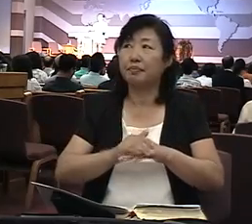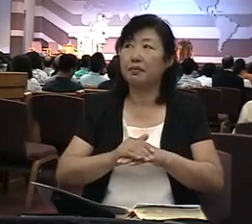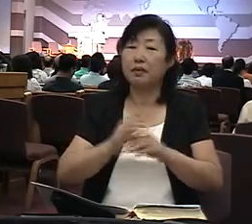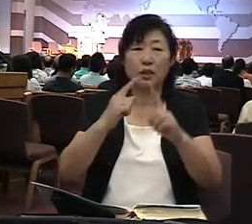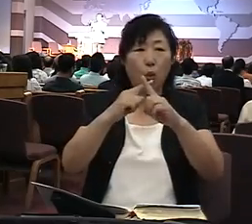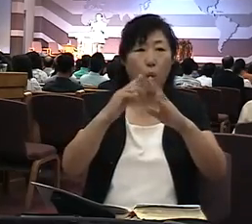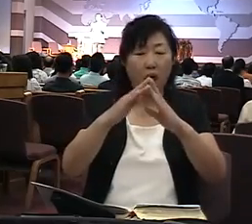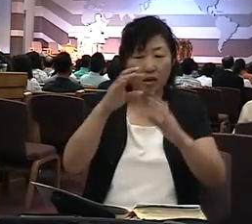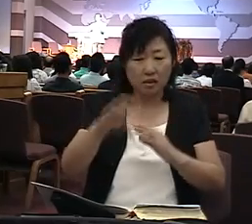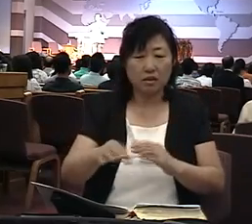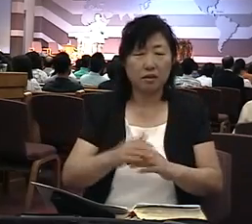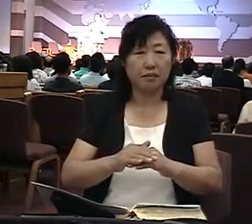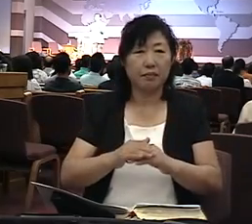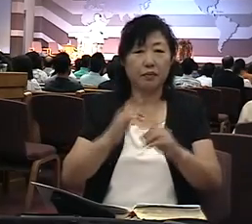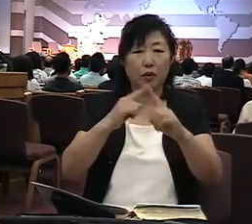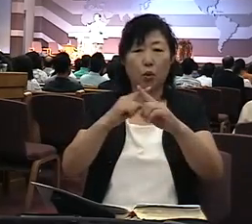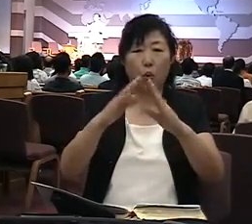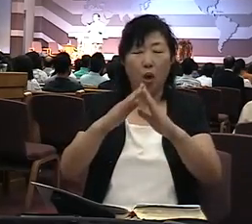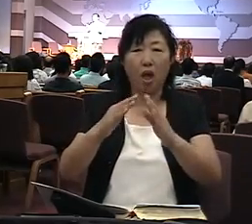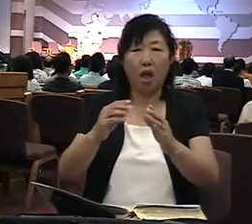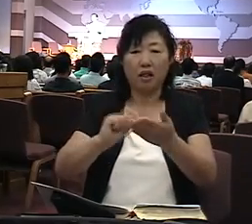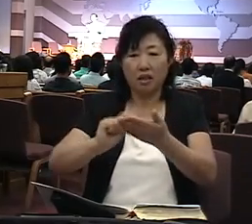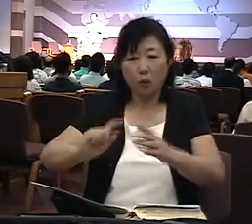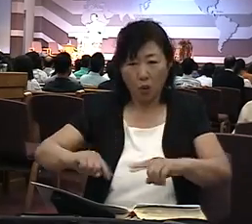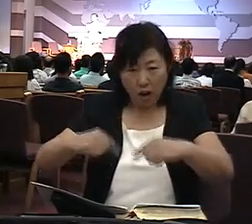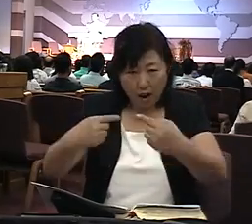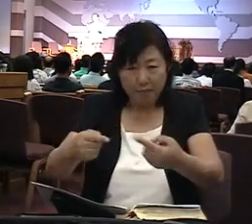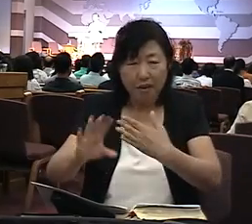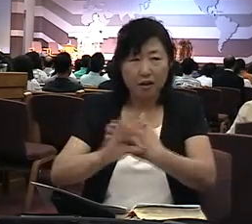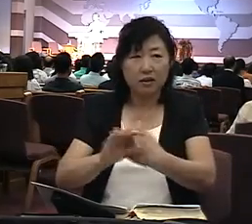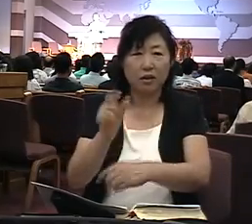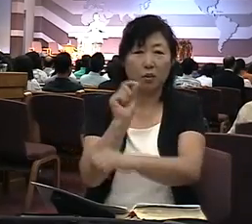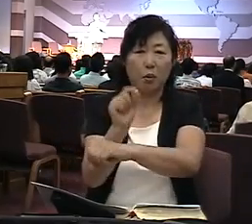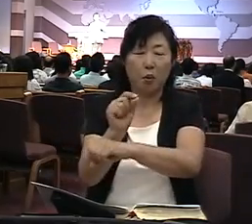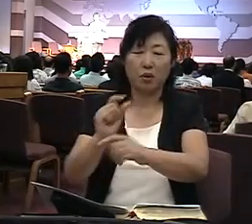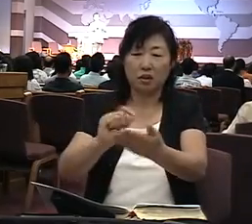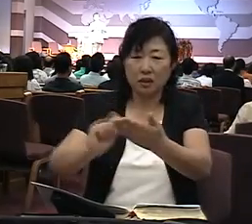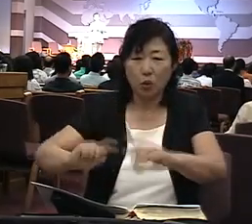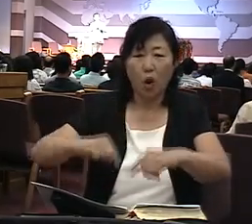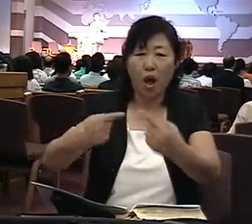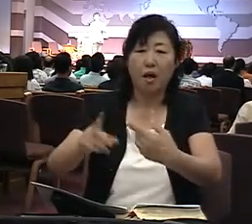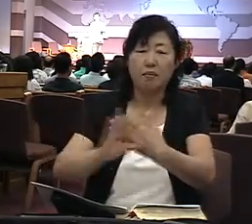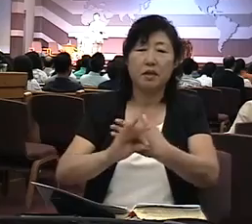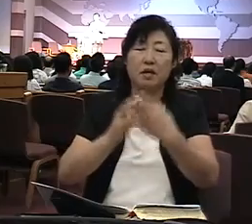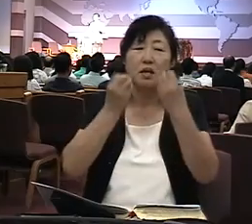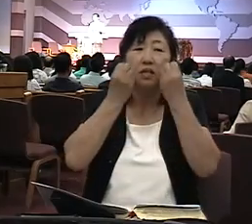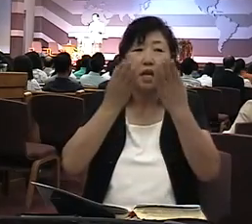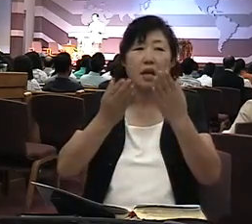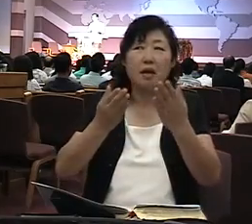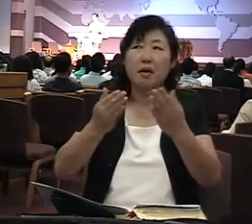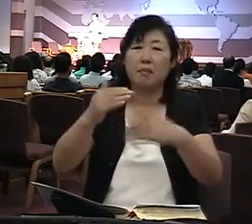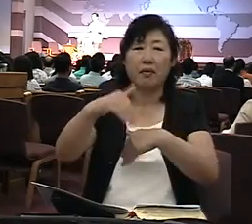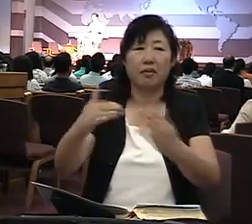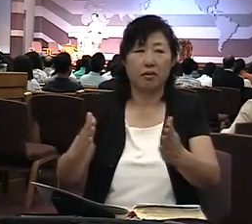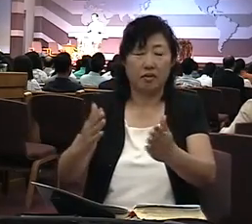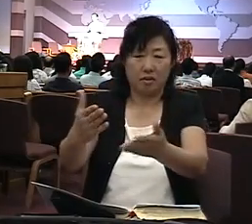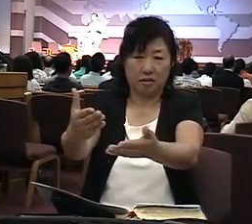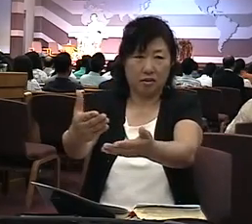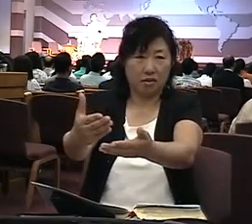이제 교회에 등록하시는 오피셜리 등록하시는 세교반을 여러분들이 이수하셔야 됩니다. 그렇죠? 세교반을